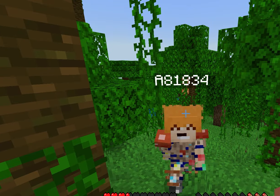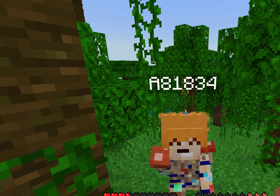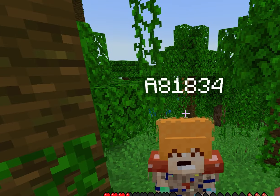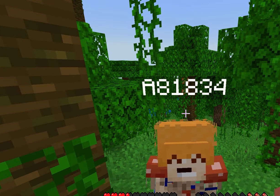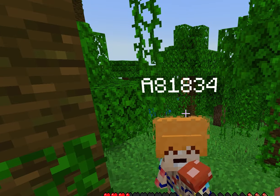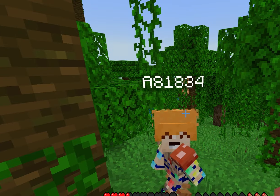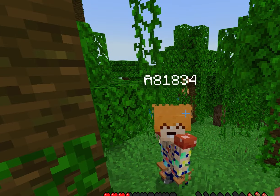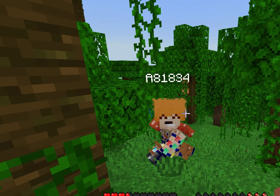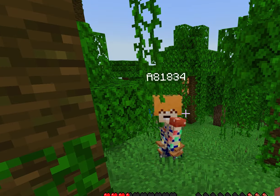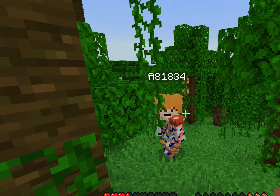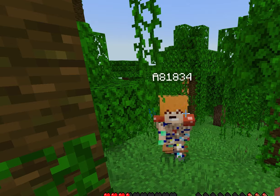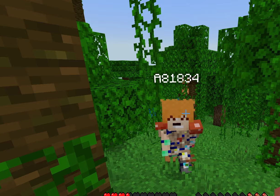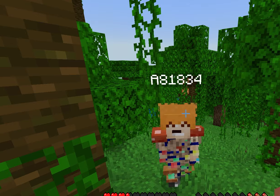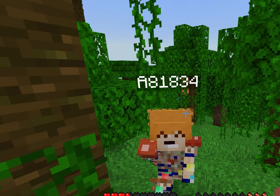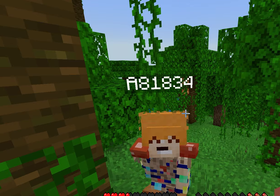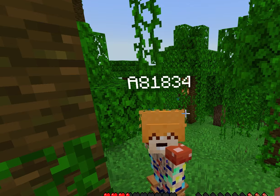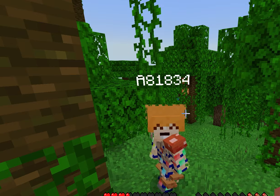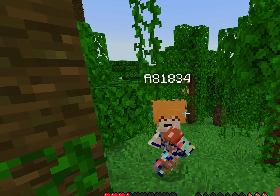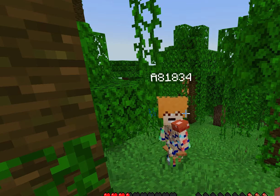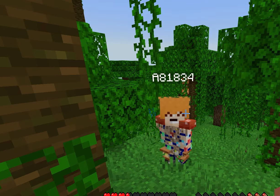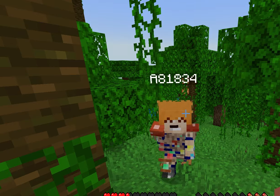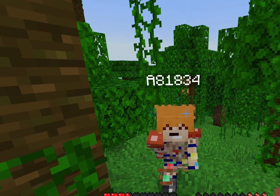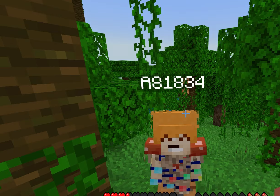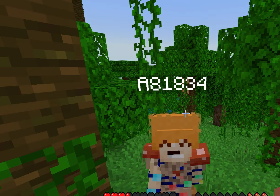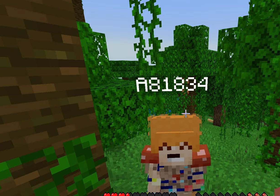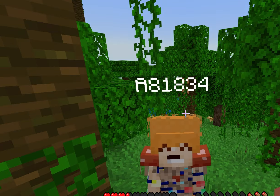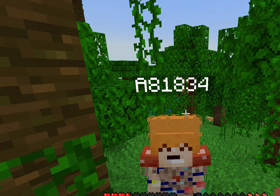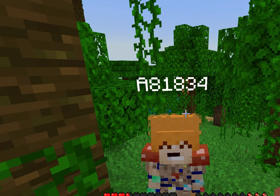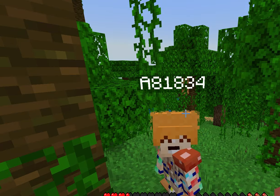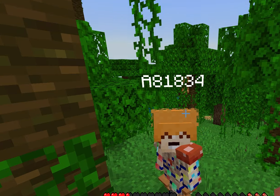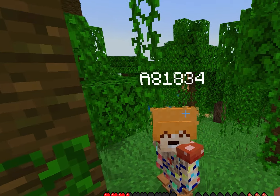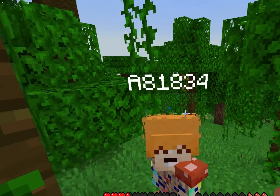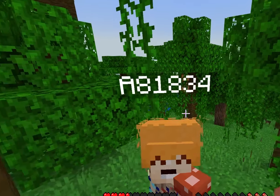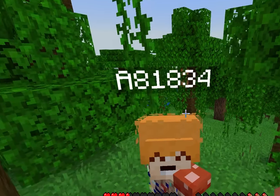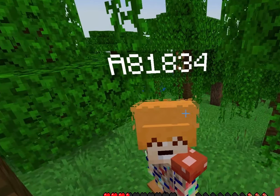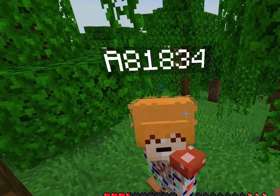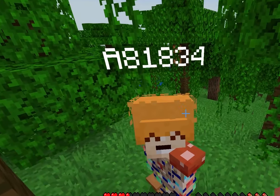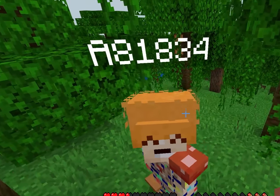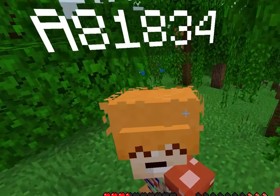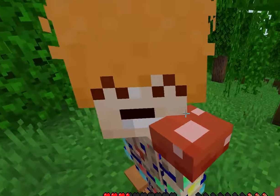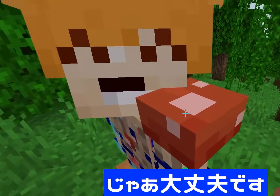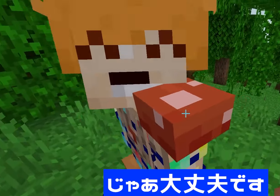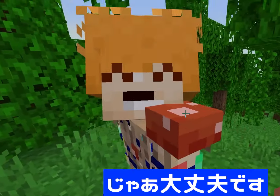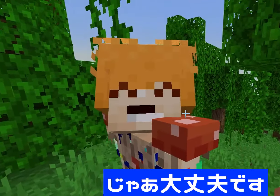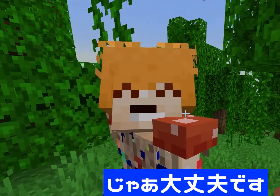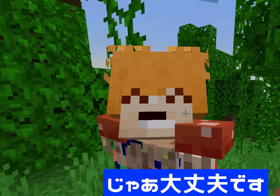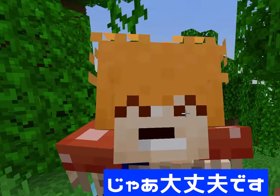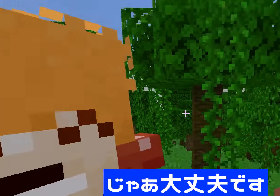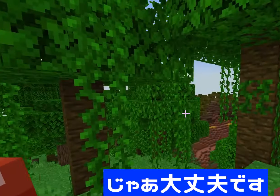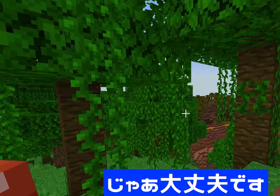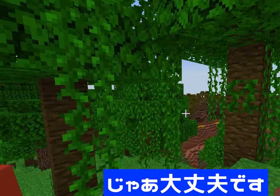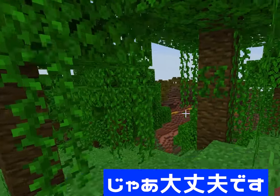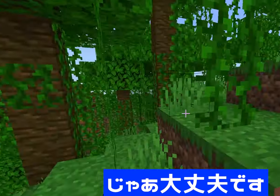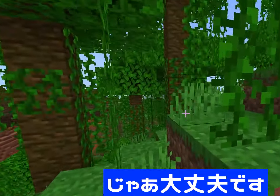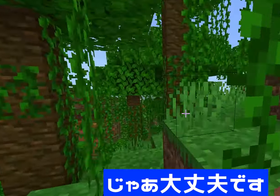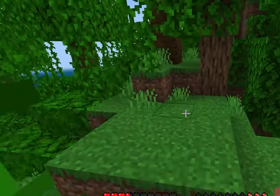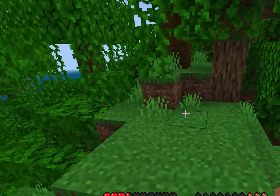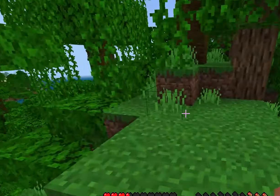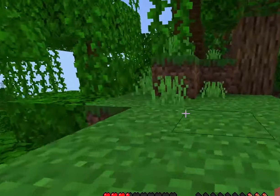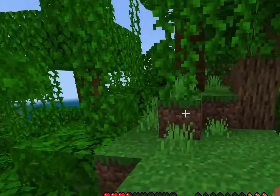そうですね砂漠ですね行かないですじゃあ大丈夫です何かエビ